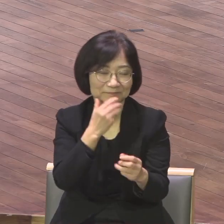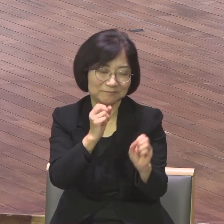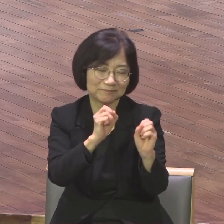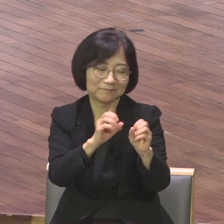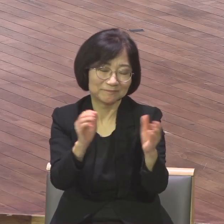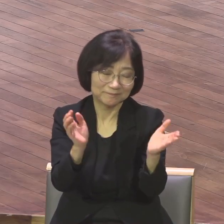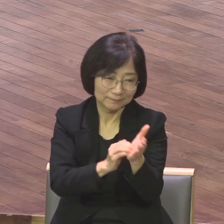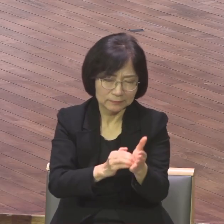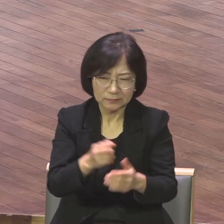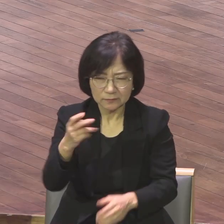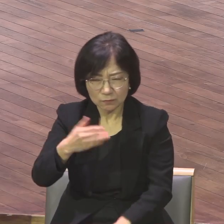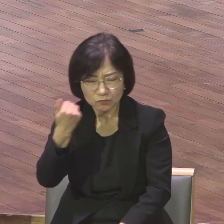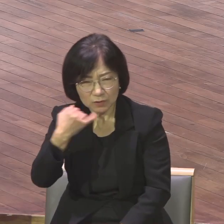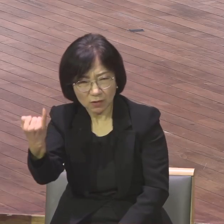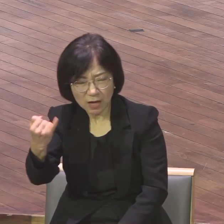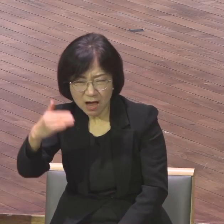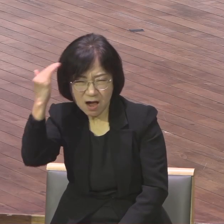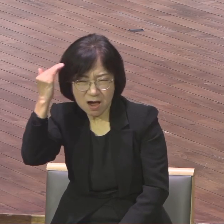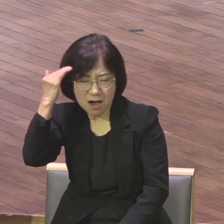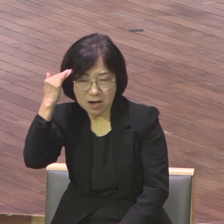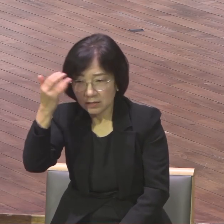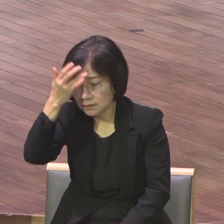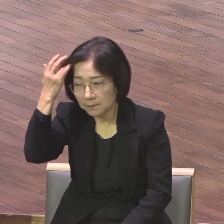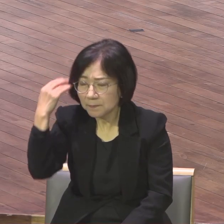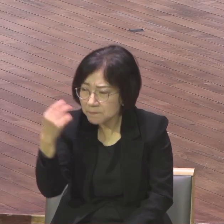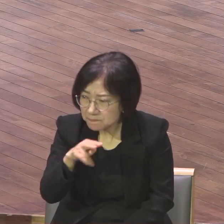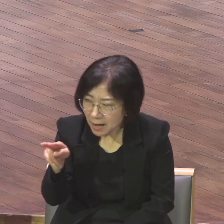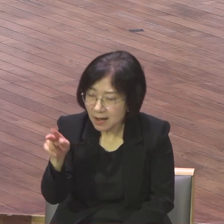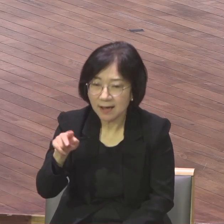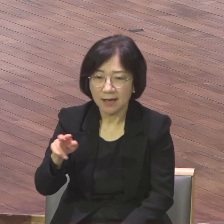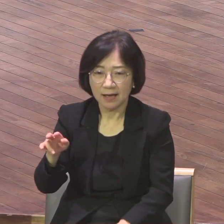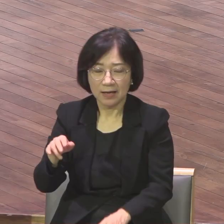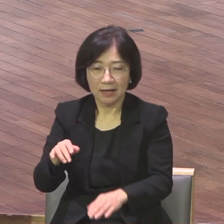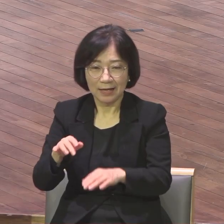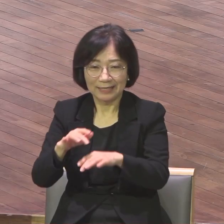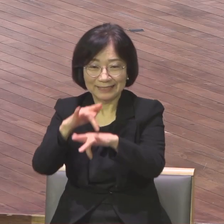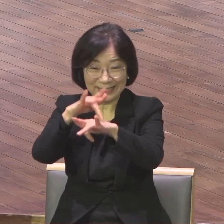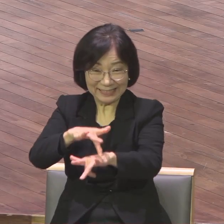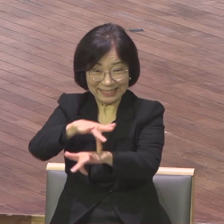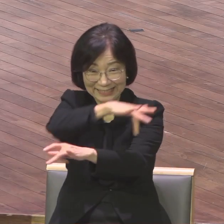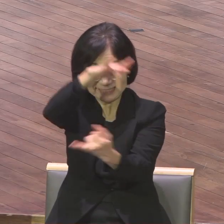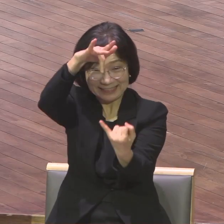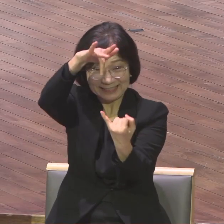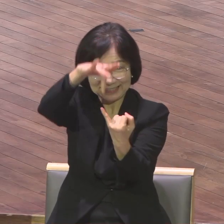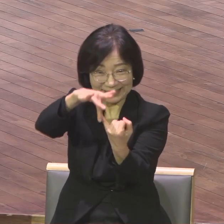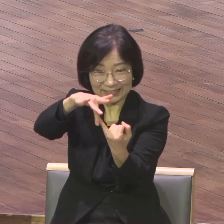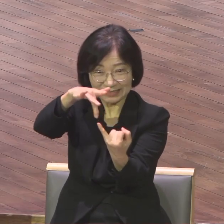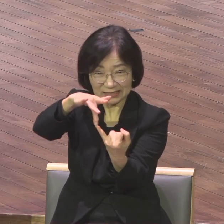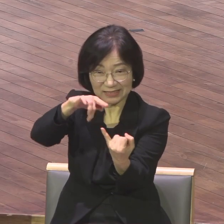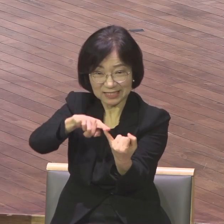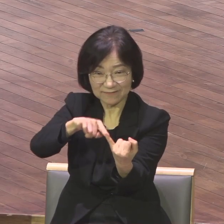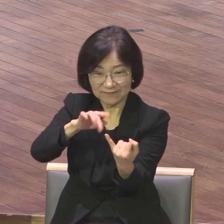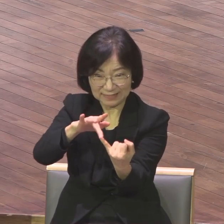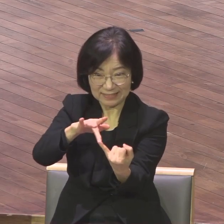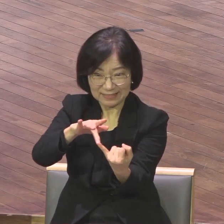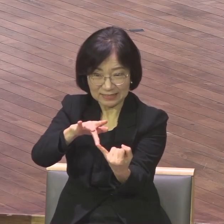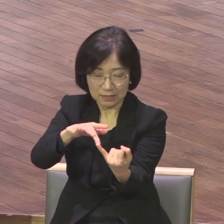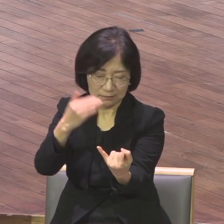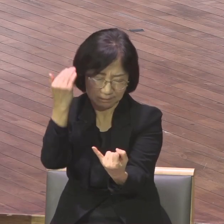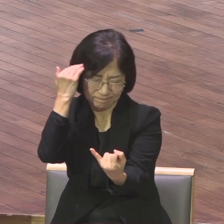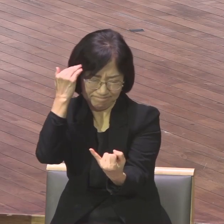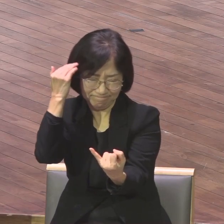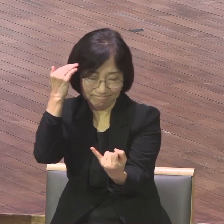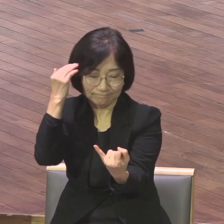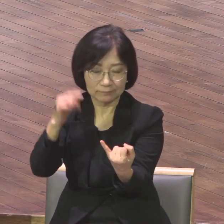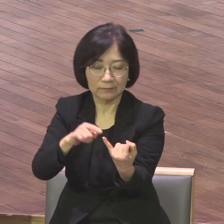말이에요. 자꾸 따라오면서 바울이 복음 전하는데 방해를 자꾸 하니까 할 수 없이 바울이 이거를